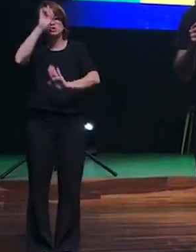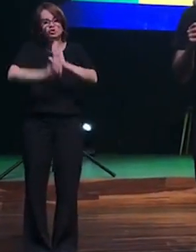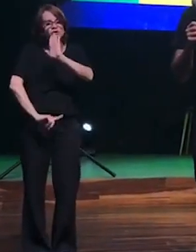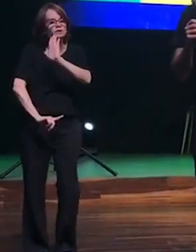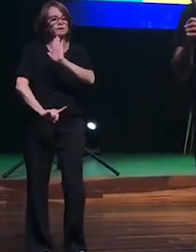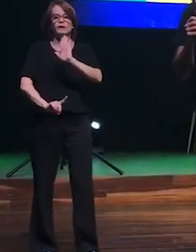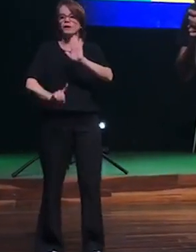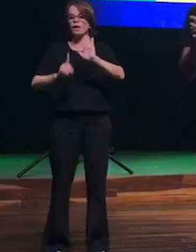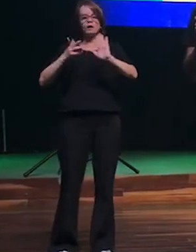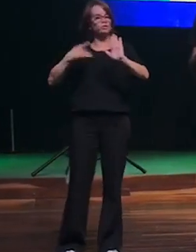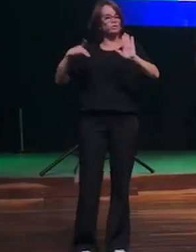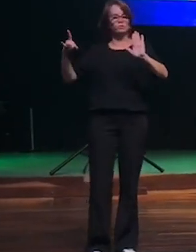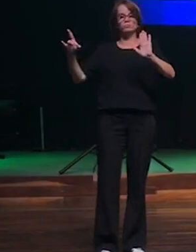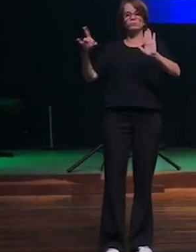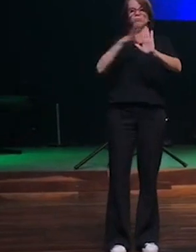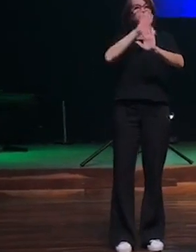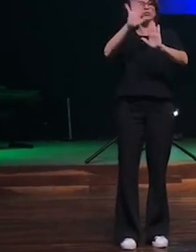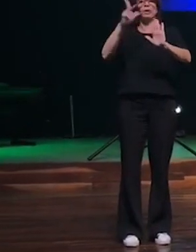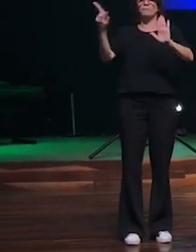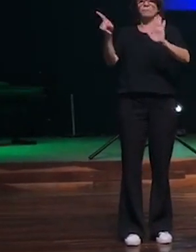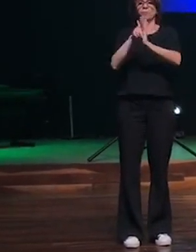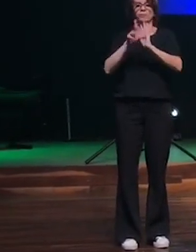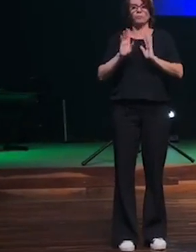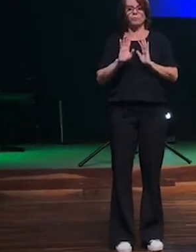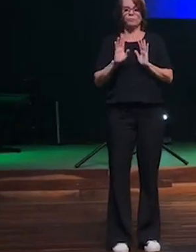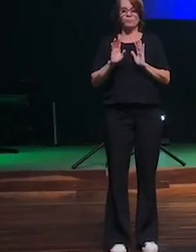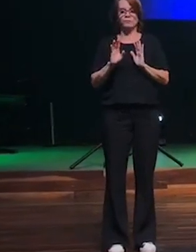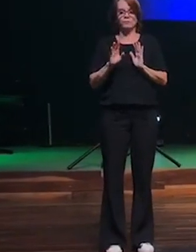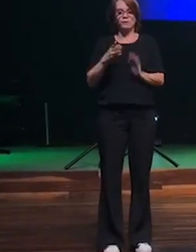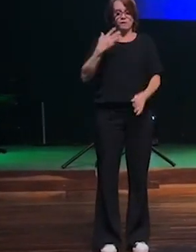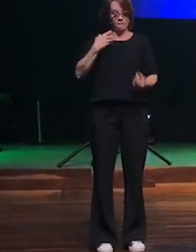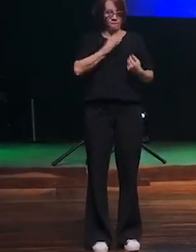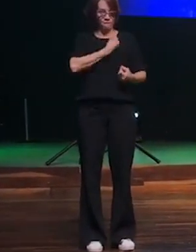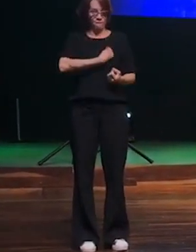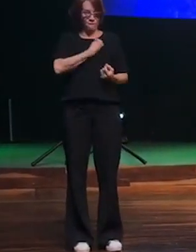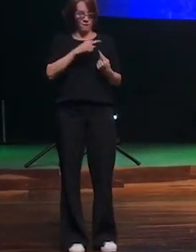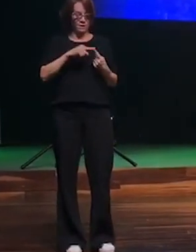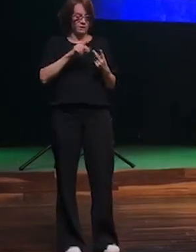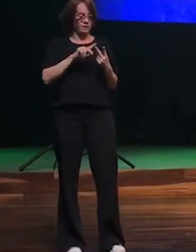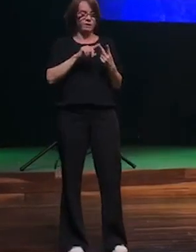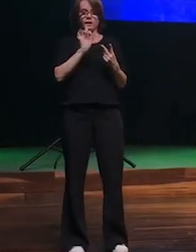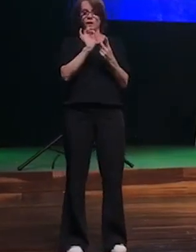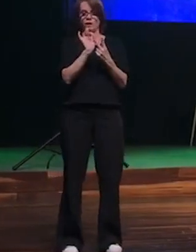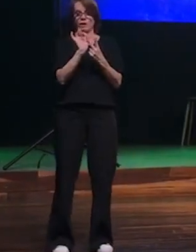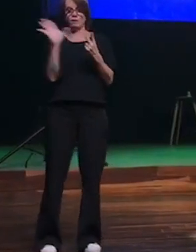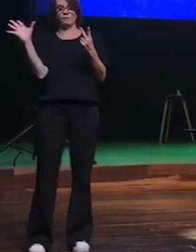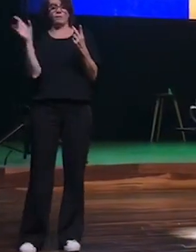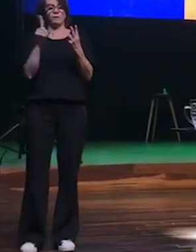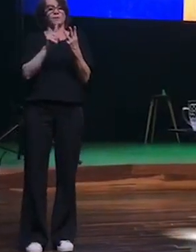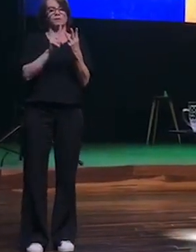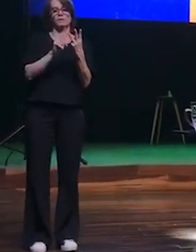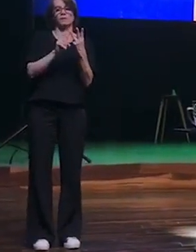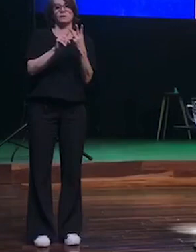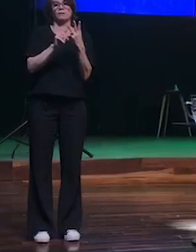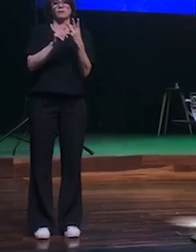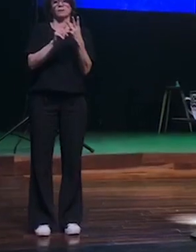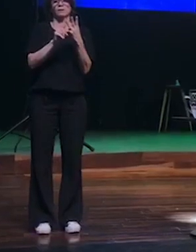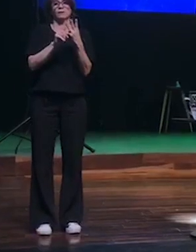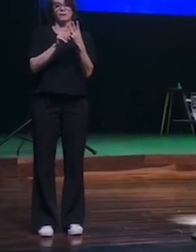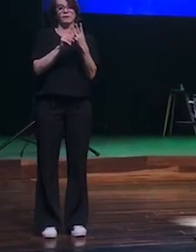inalienáveis que nascem junto com ele: a vida, a liberdade e a